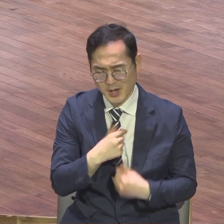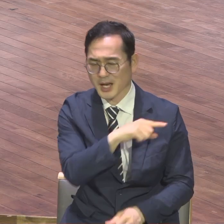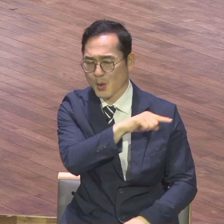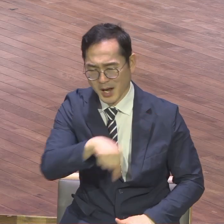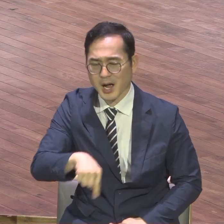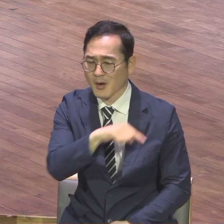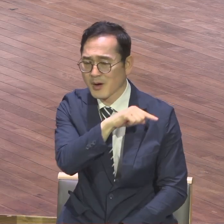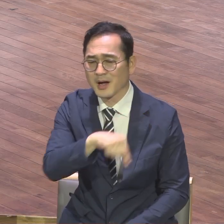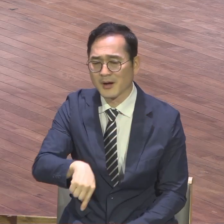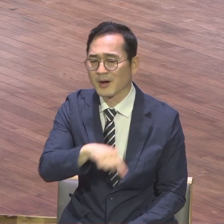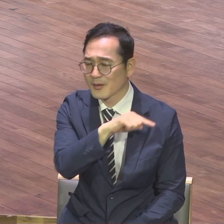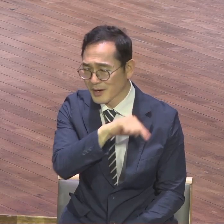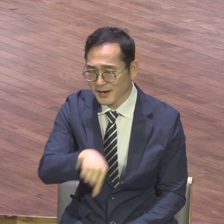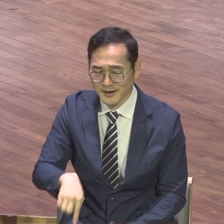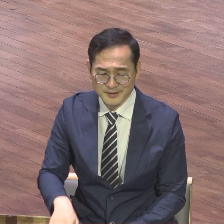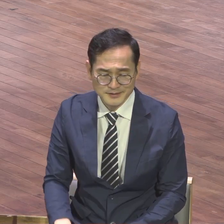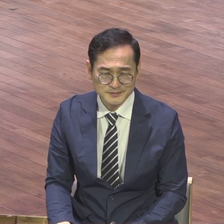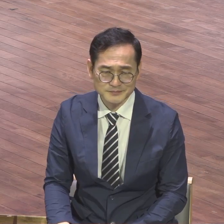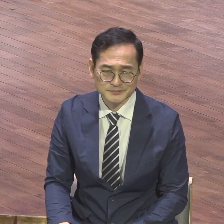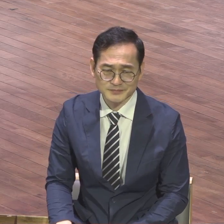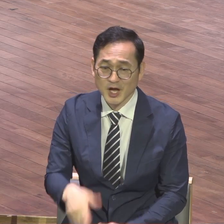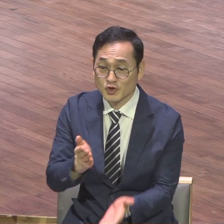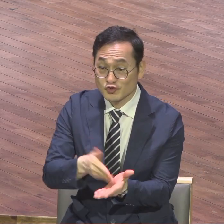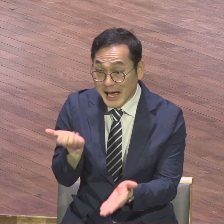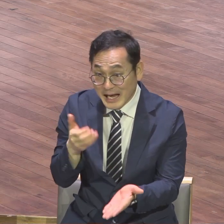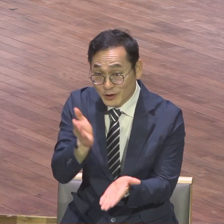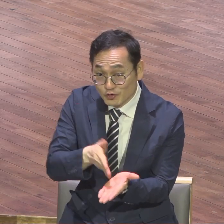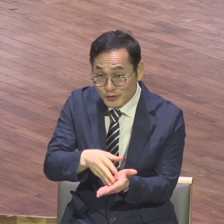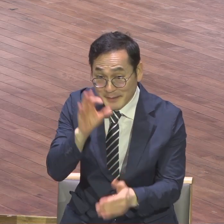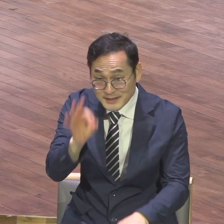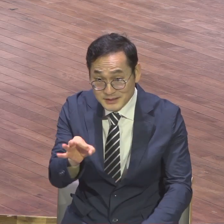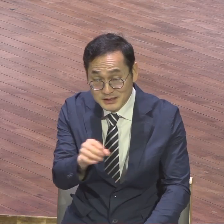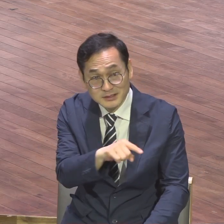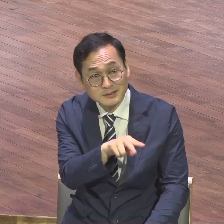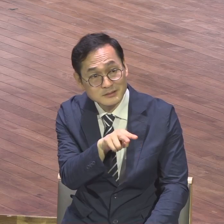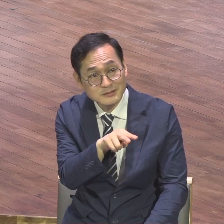뉴스 보셨죠? 그거 보고도 입이 안 벌어진다고 곤란해요.